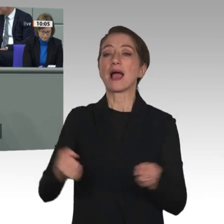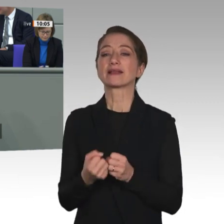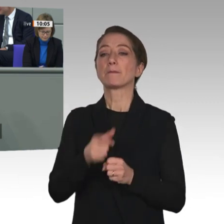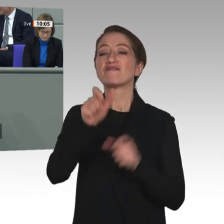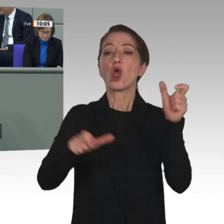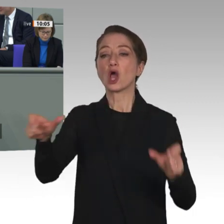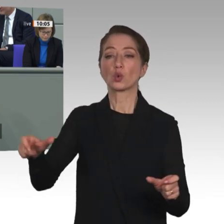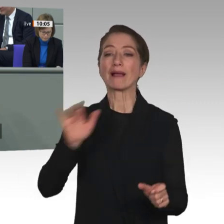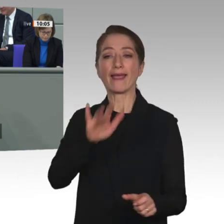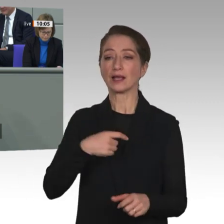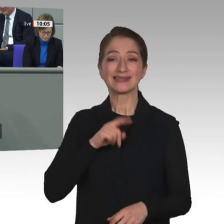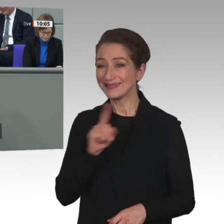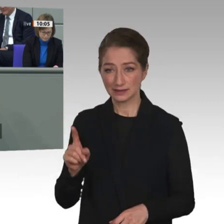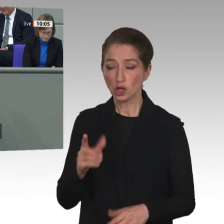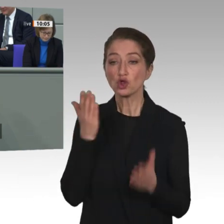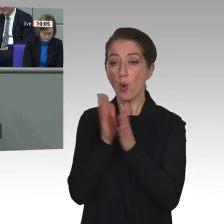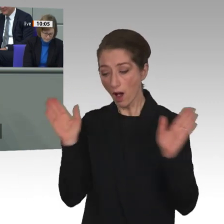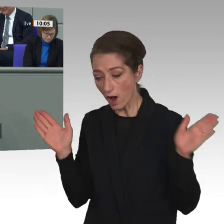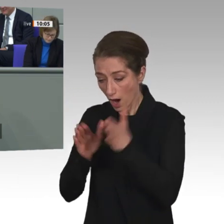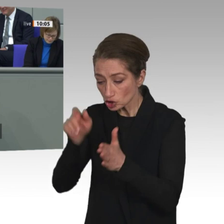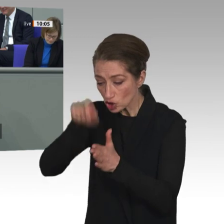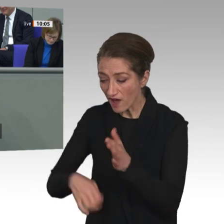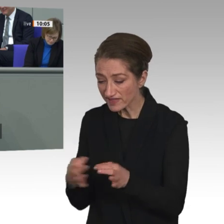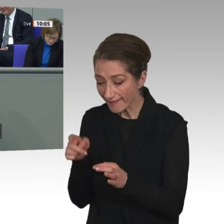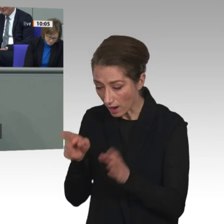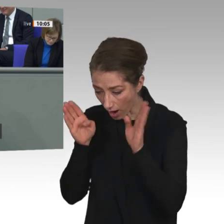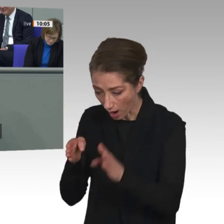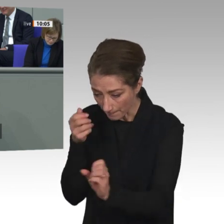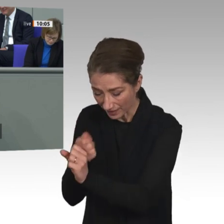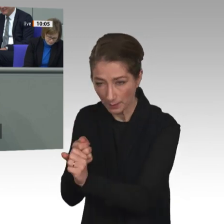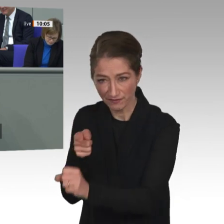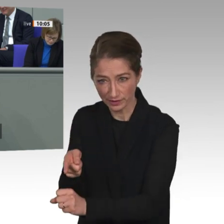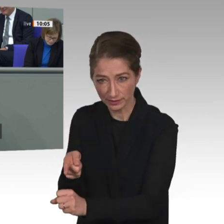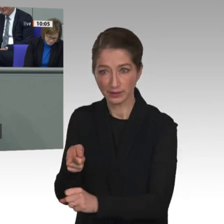wir bekämpfen die Straftäter. Und bei dieser Bekämpfung